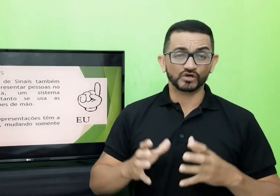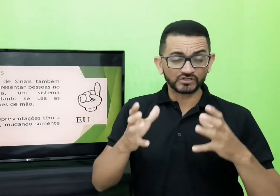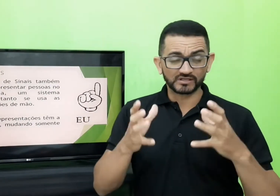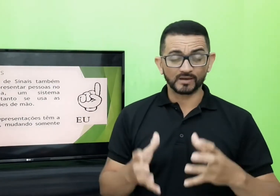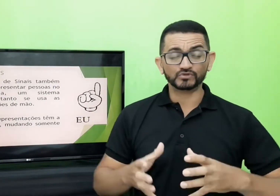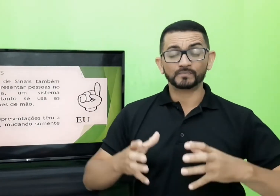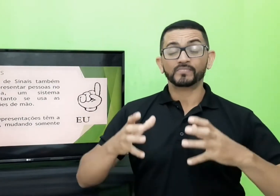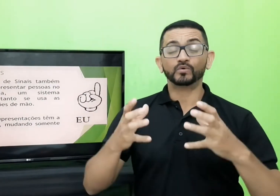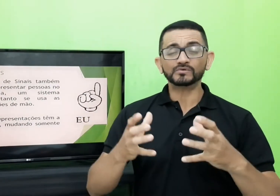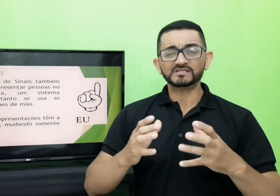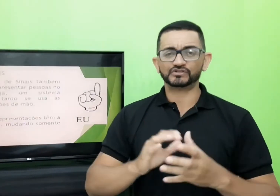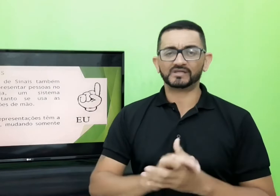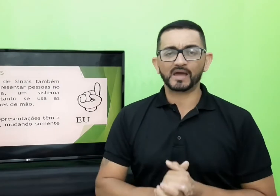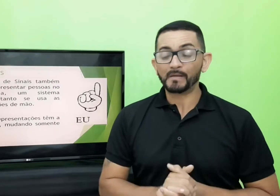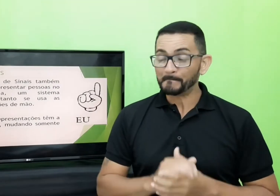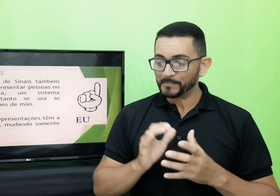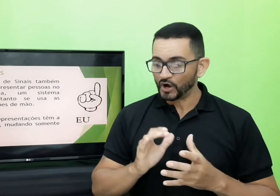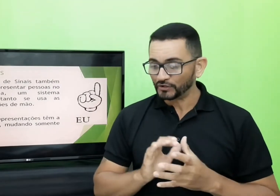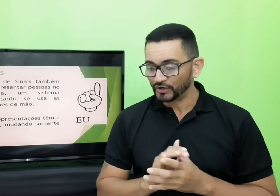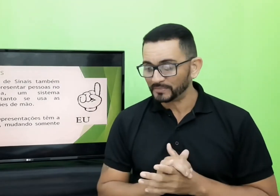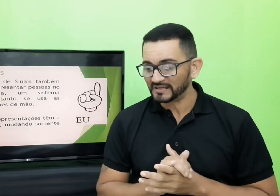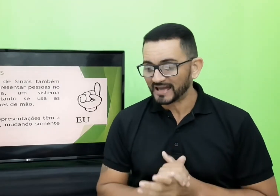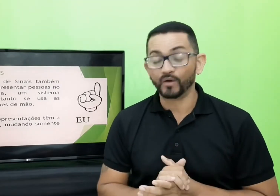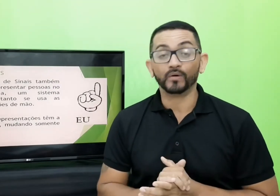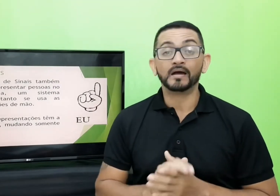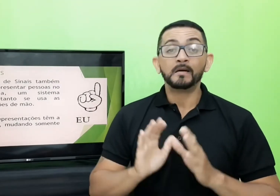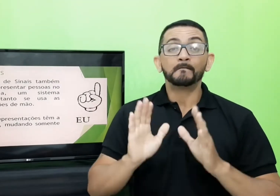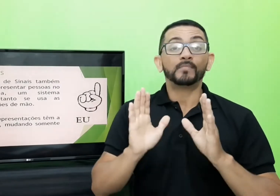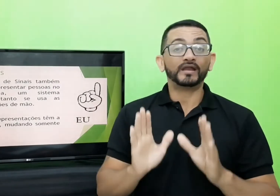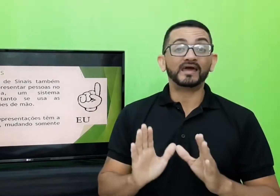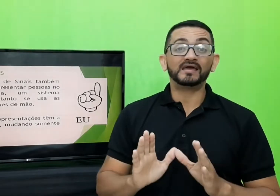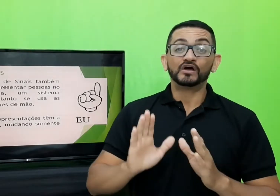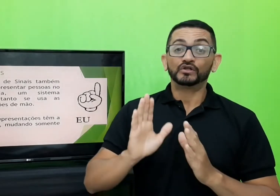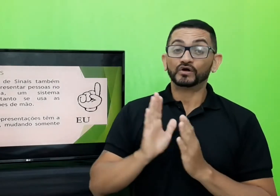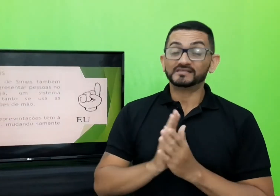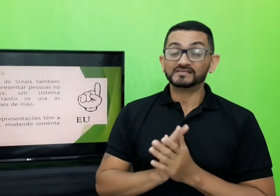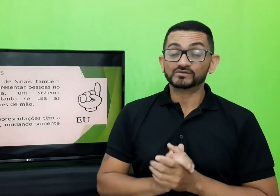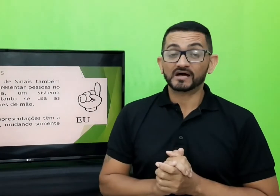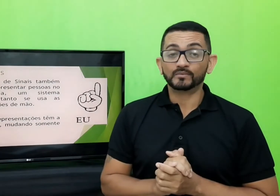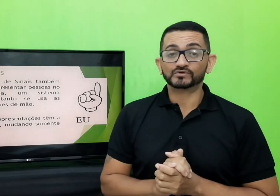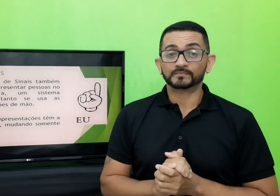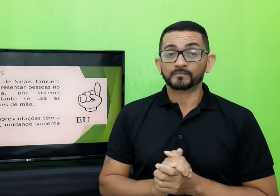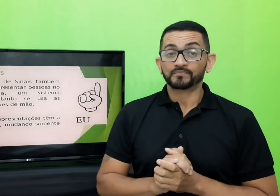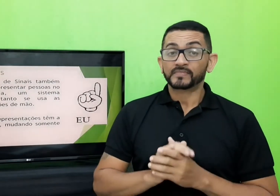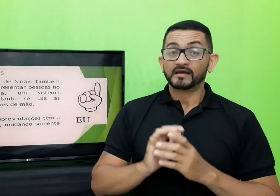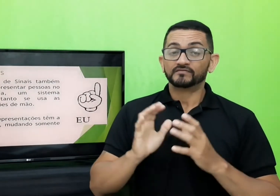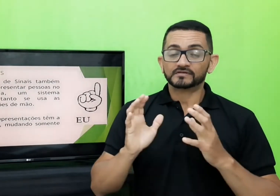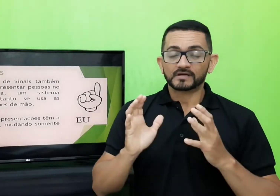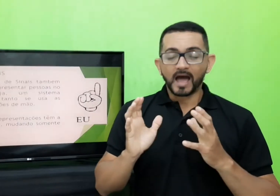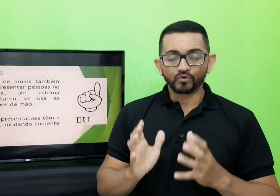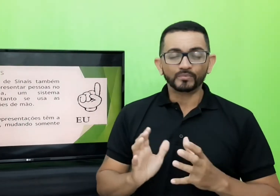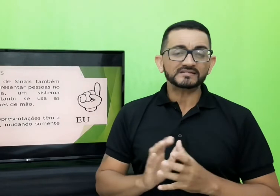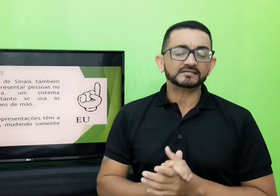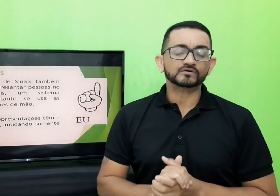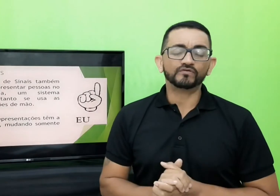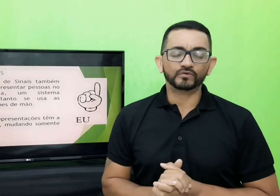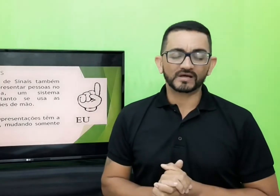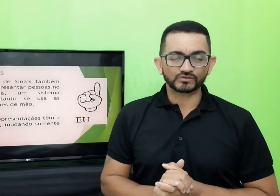nós temos um sistema pronominal. Porém, nós usamos algumas configurações